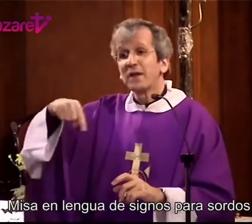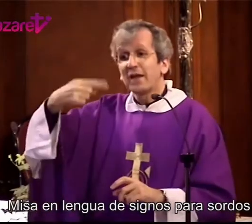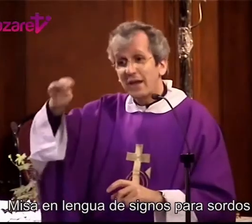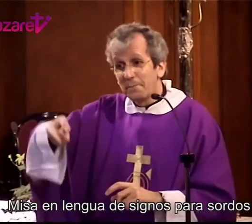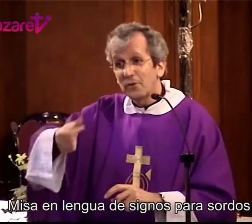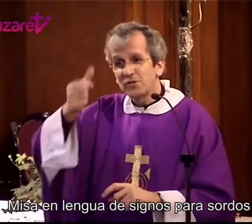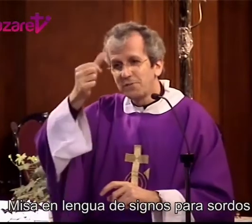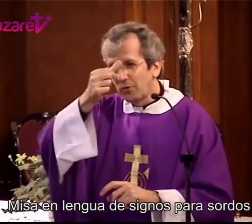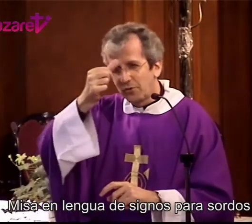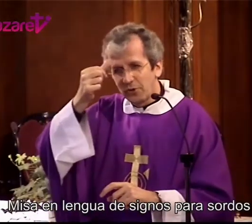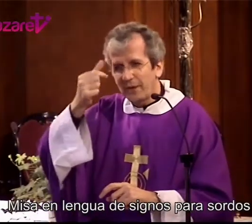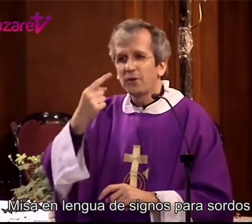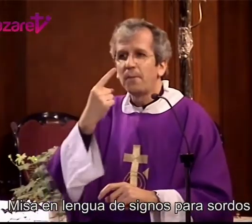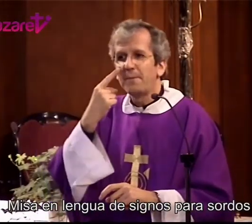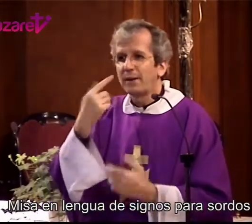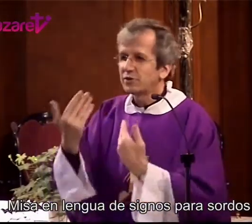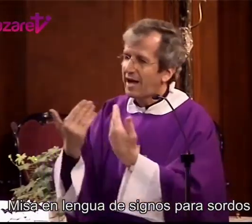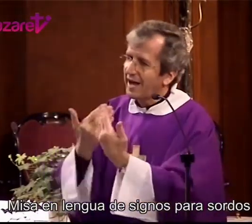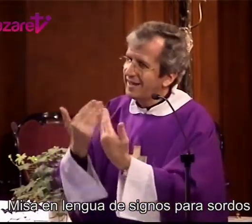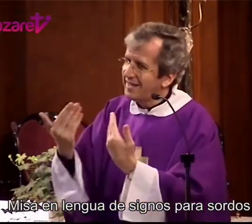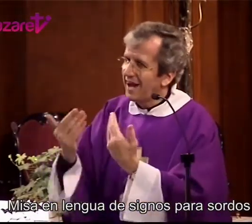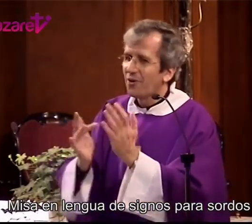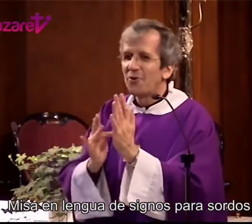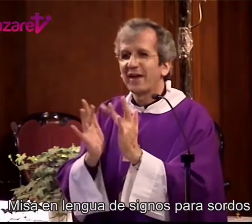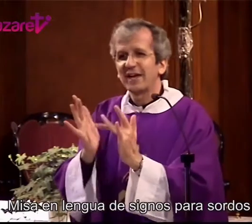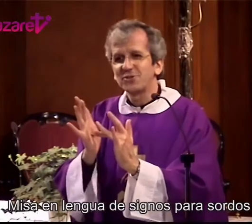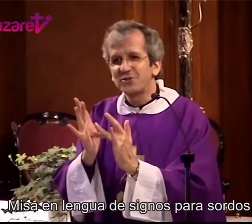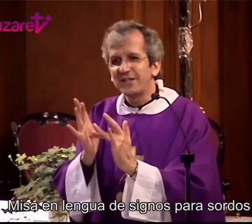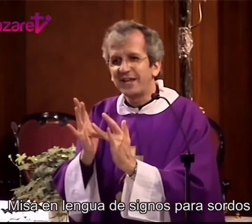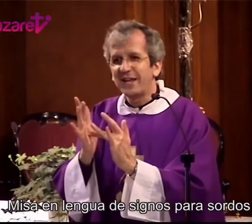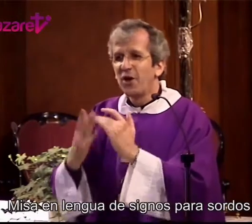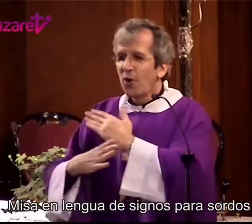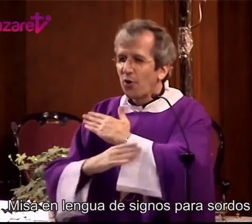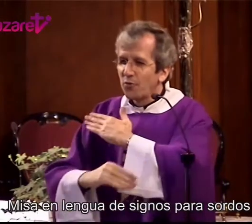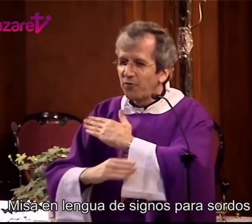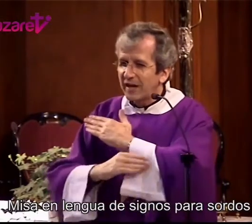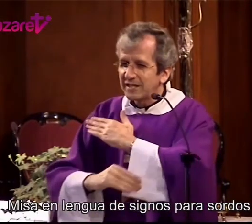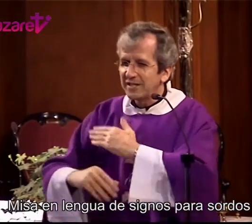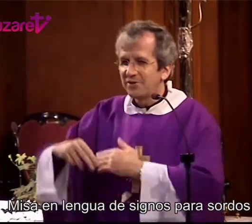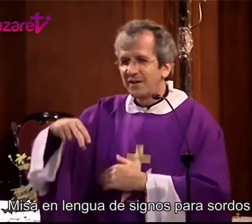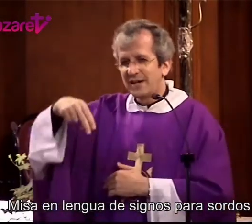El próximo domingo veremos aquel diálogo que Jesús tiene con un fariseo